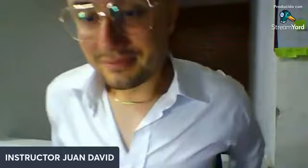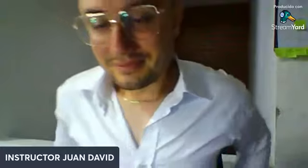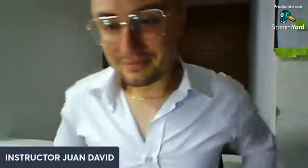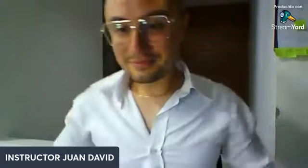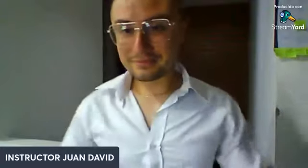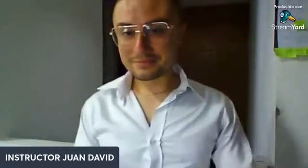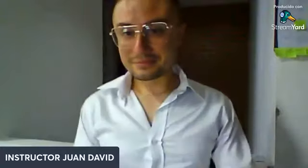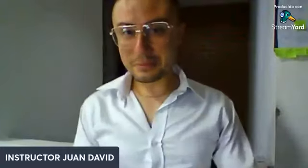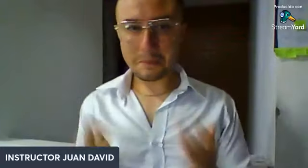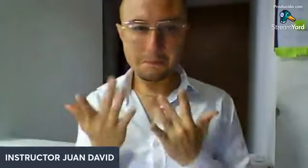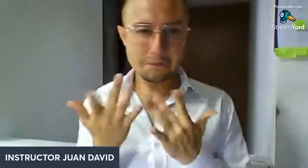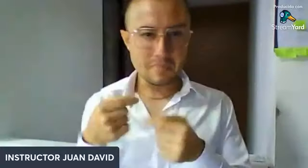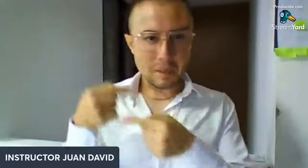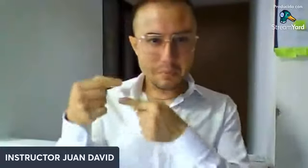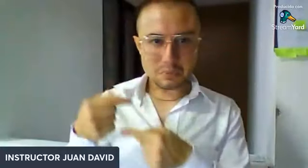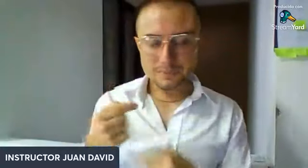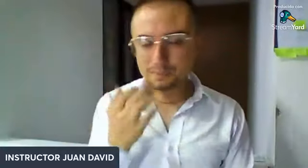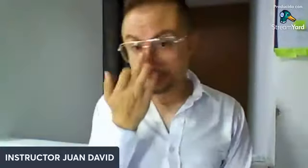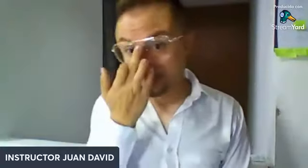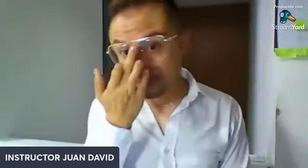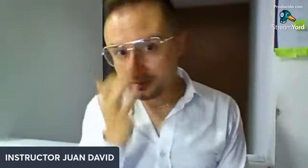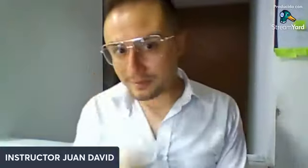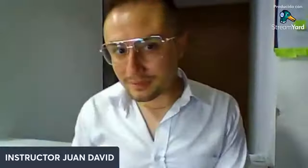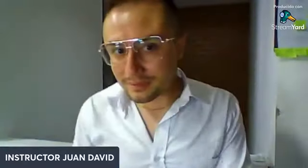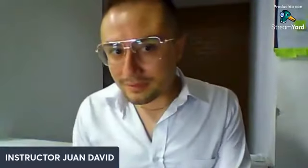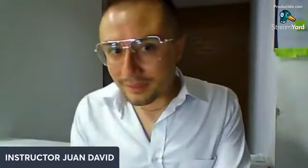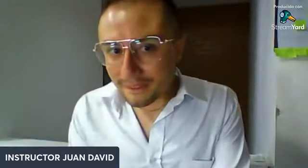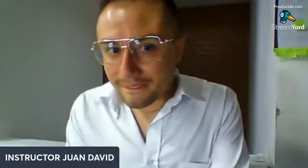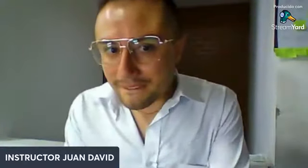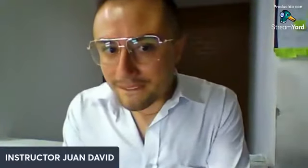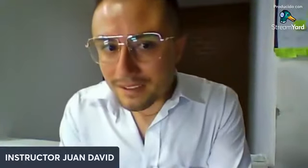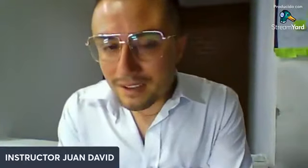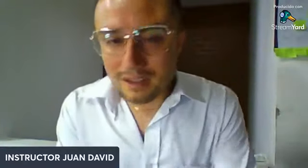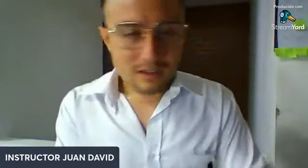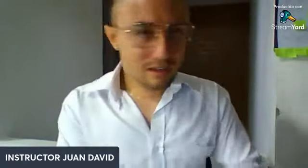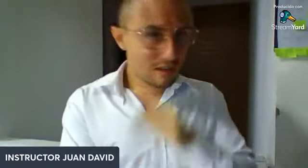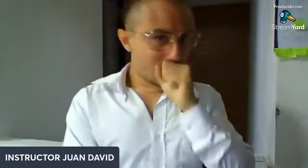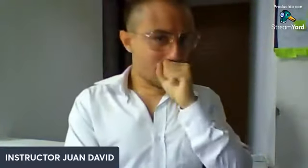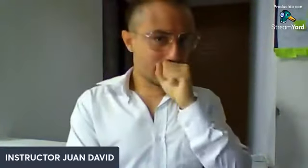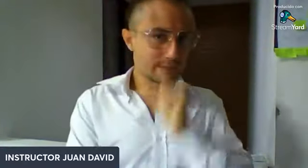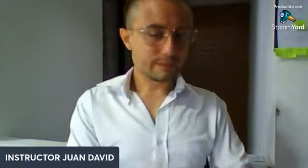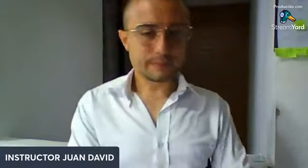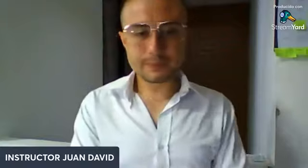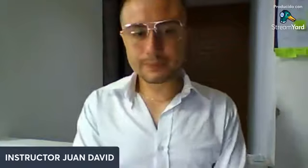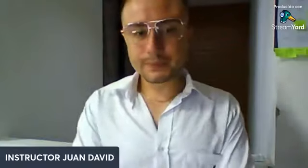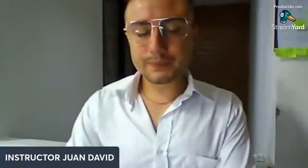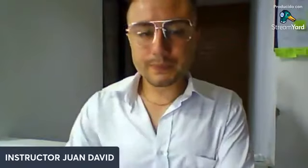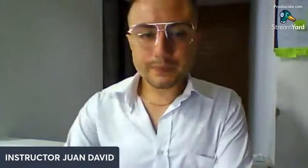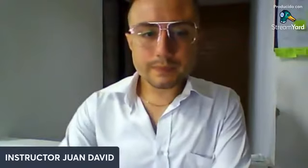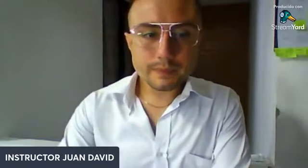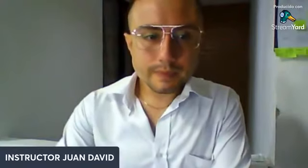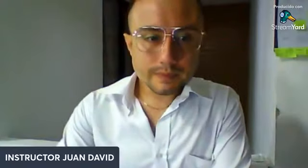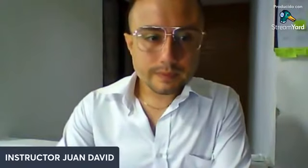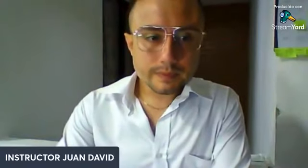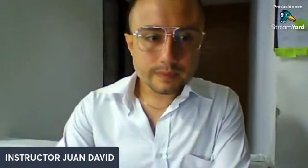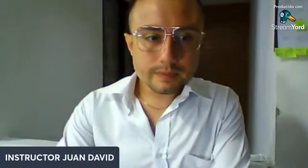¡Ay, qué lindo! Pero ese cosa no va así. Acuérdense que ellos tenían allá más de